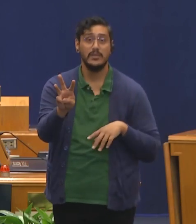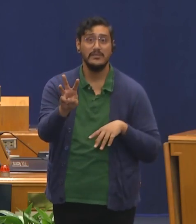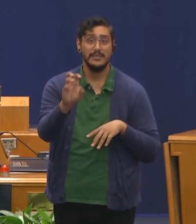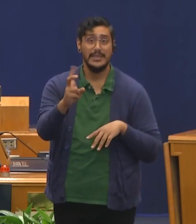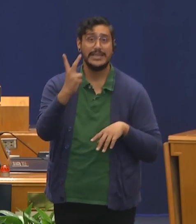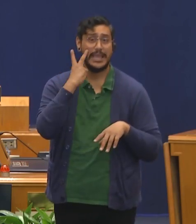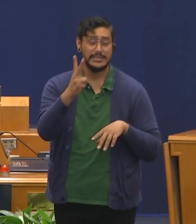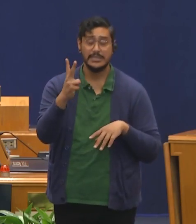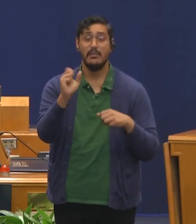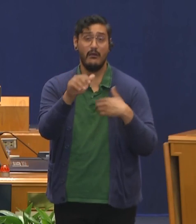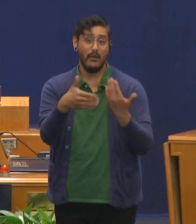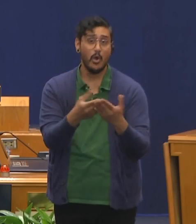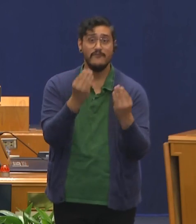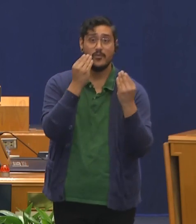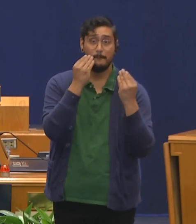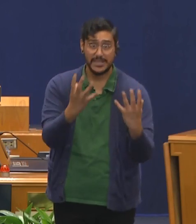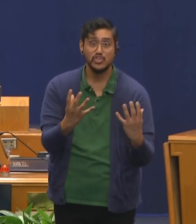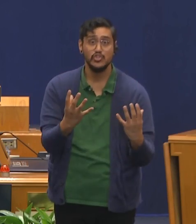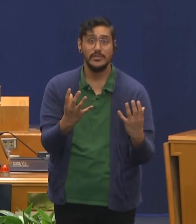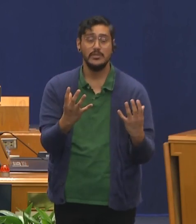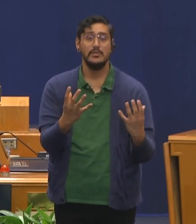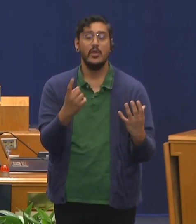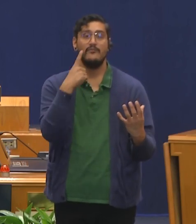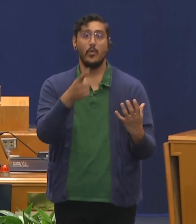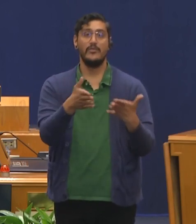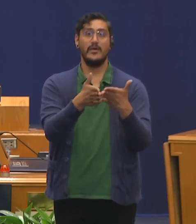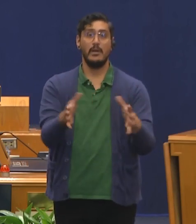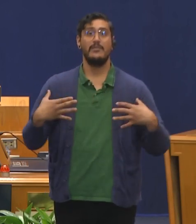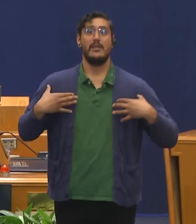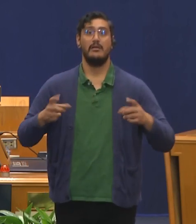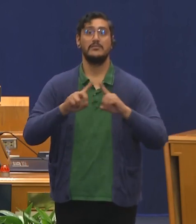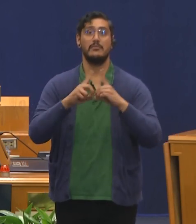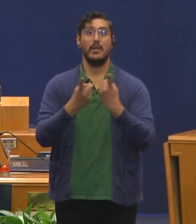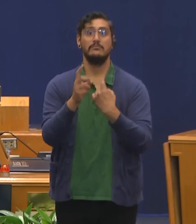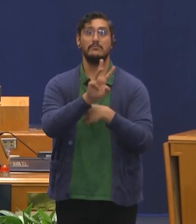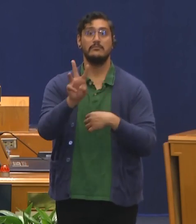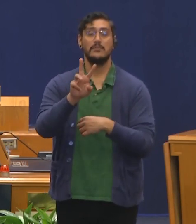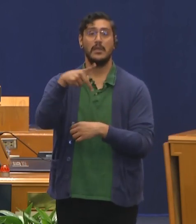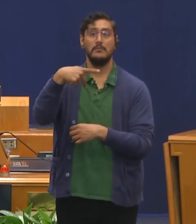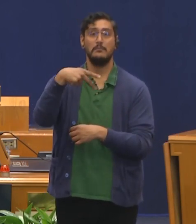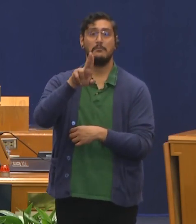del Condado de Los Ángeles en el sitio web del Departamento de Salud Pública en